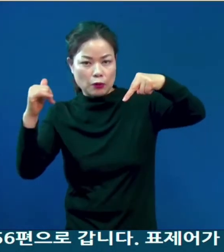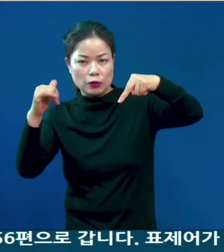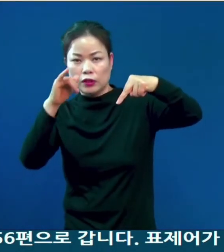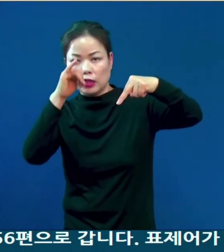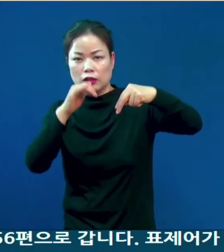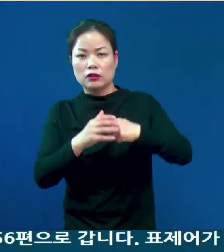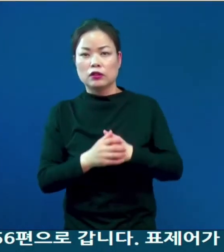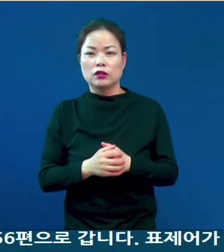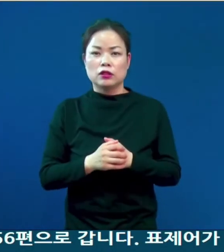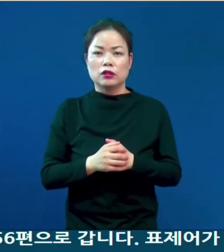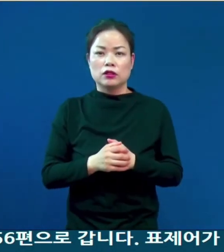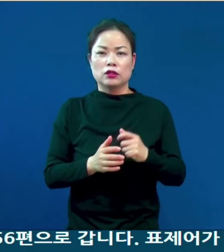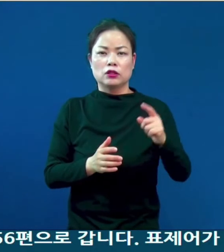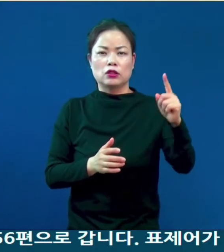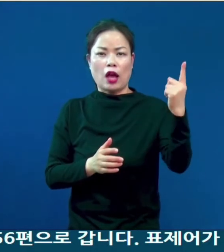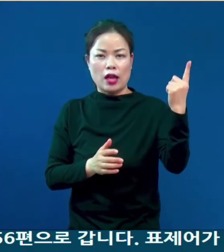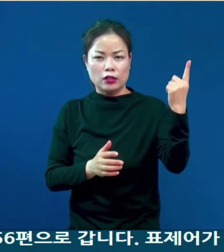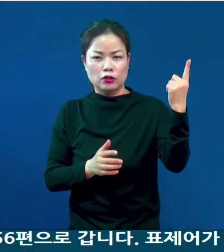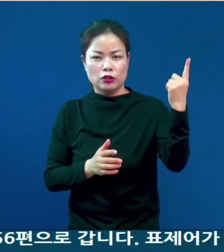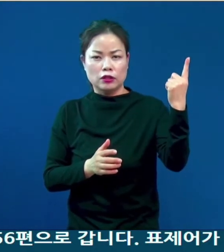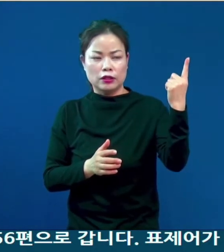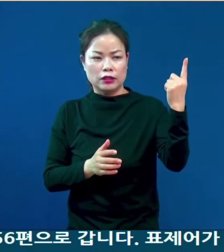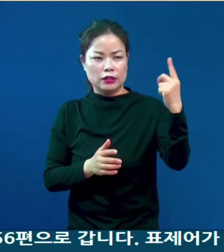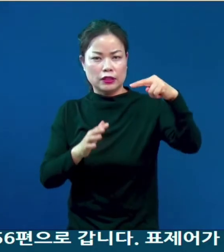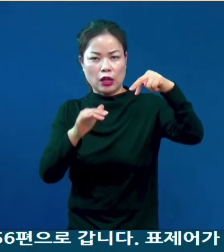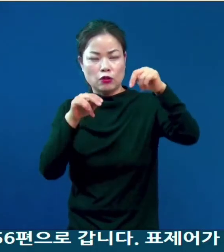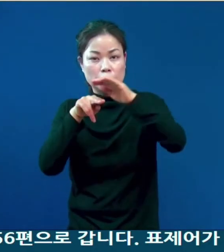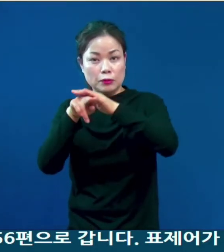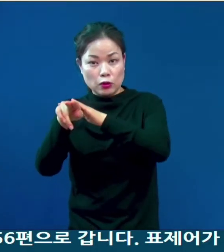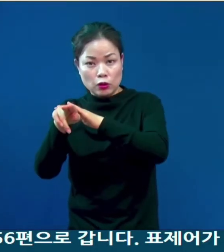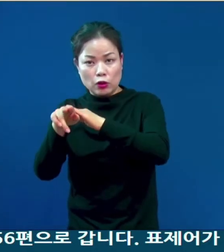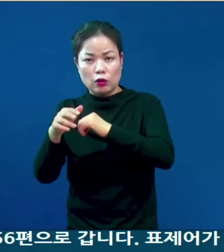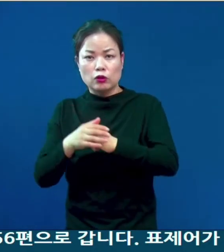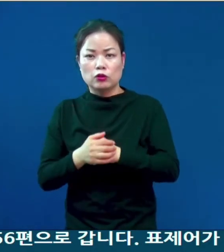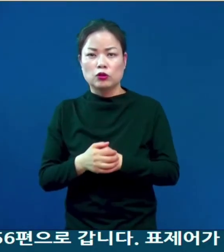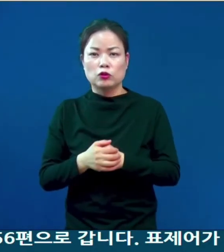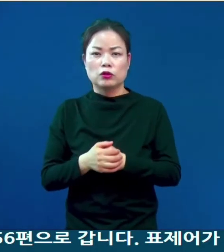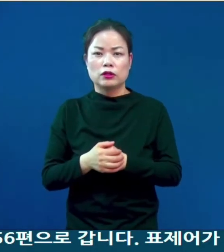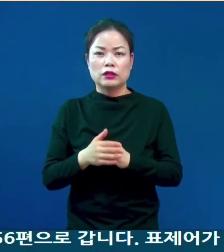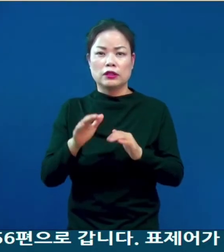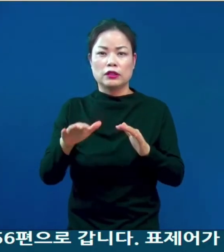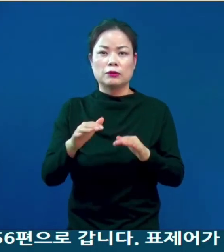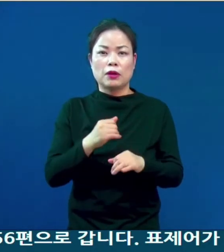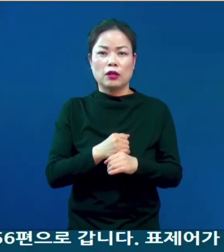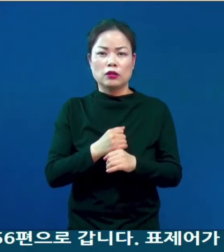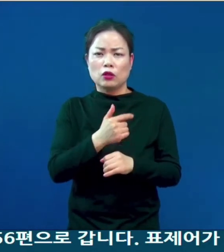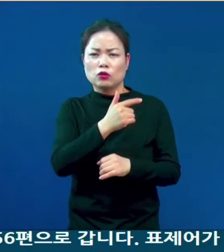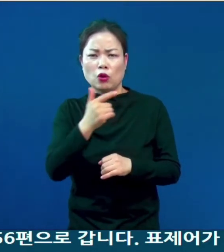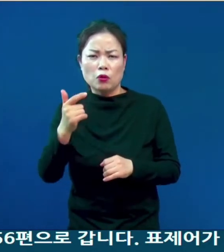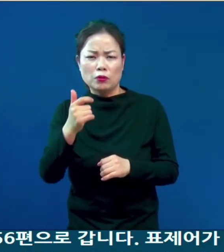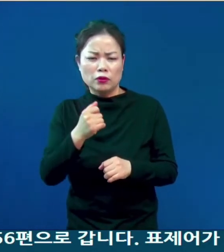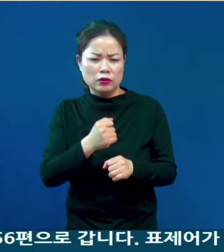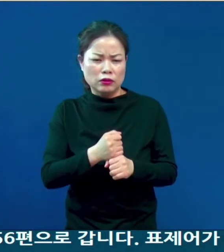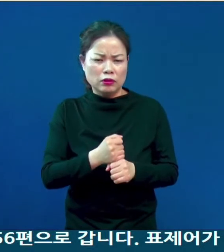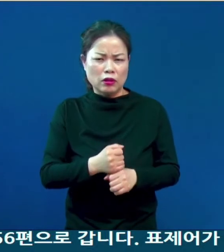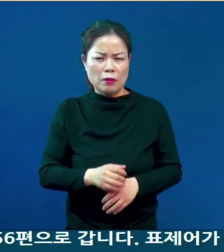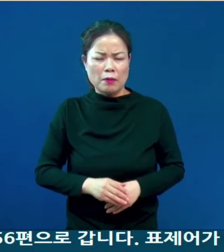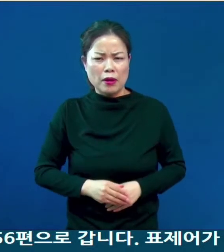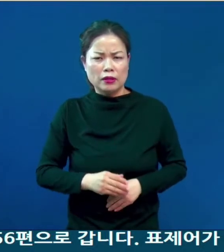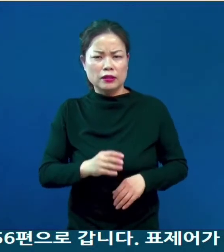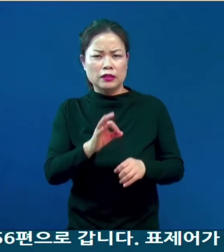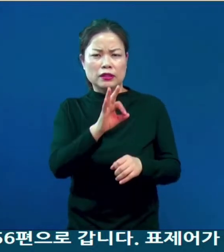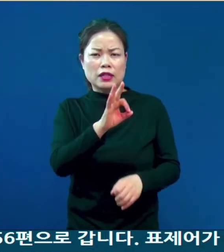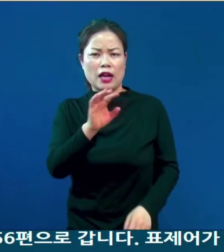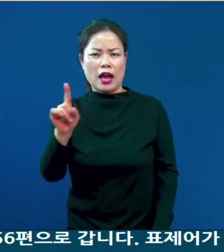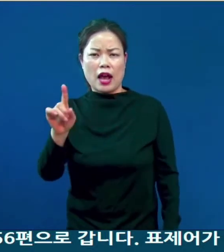등장하는데요, 다윗이 사울을 피하여 도망하다가 노비라고 하는 지방에 너무나 시장했을 때 제사장